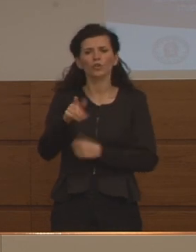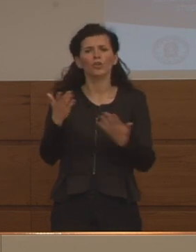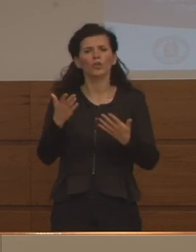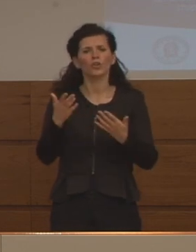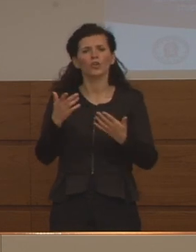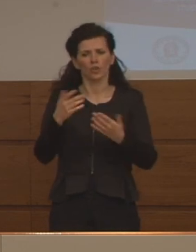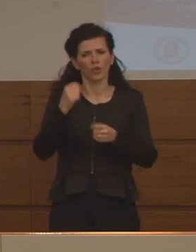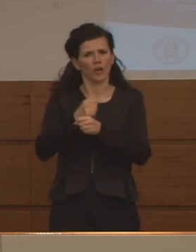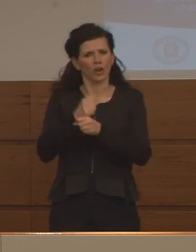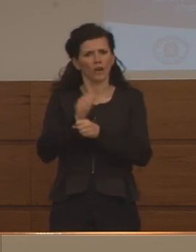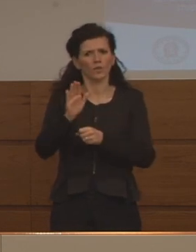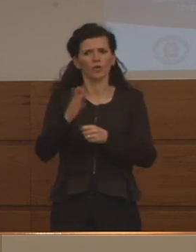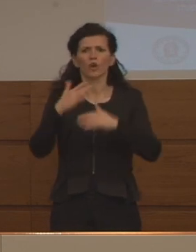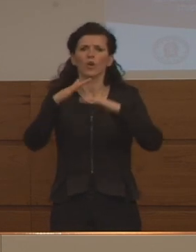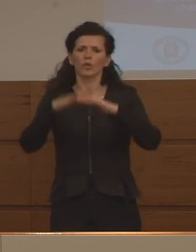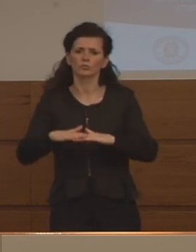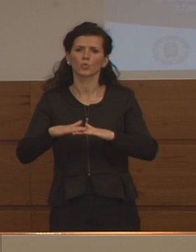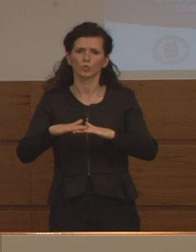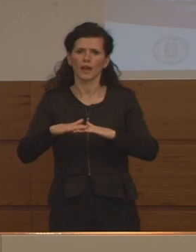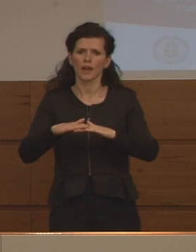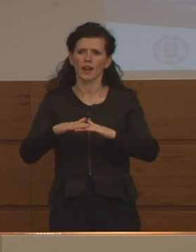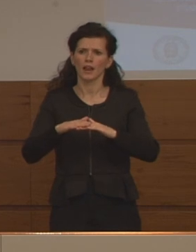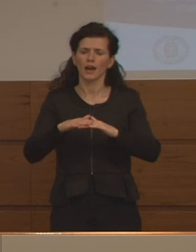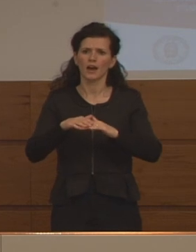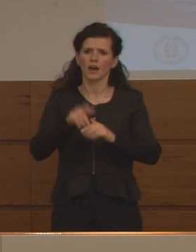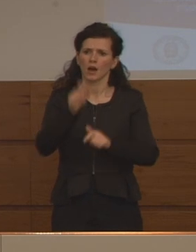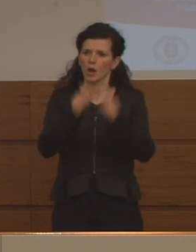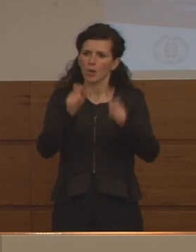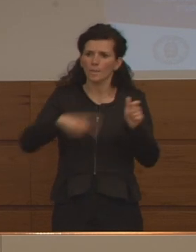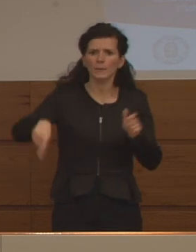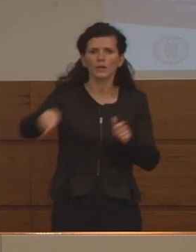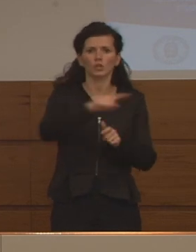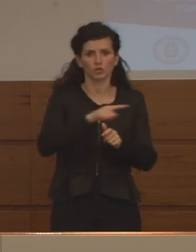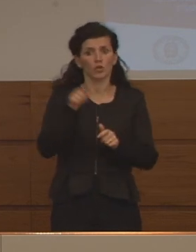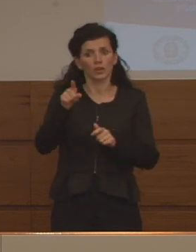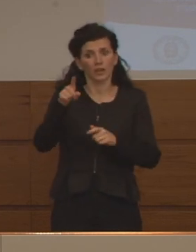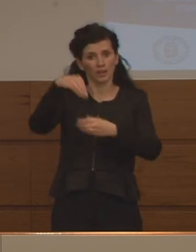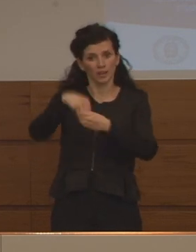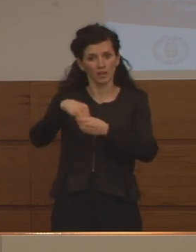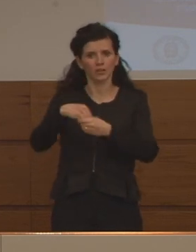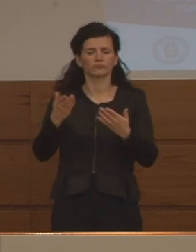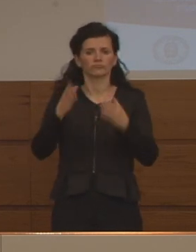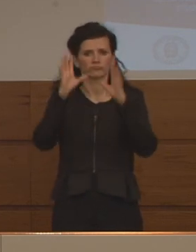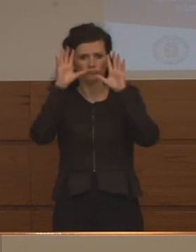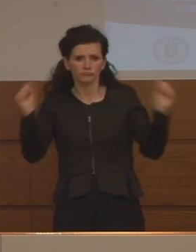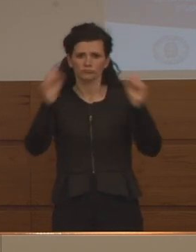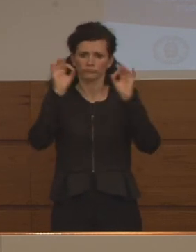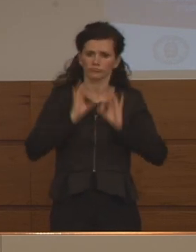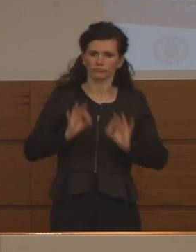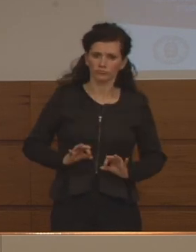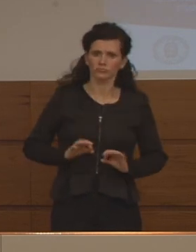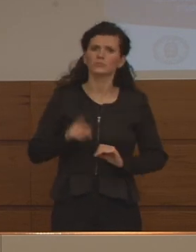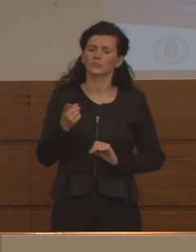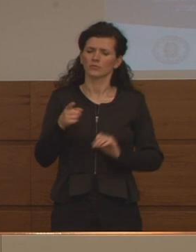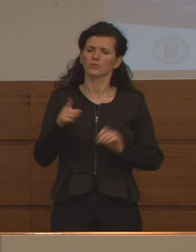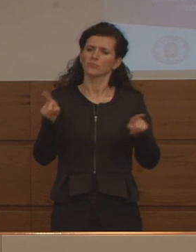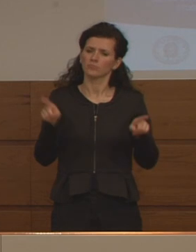italiani perché anche le forze dell'ordine giocano un ruolo assolutamente importante addirittura